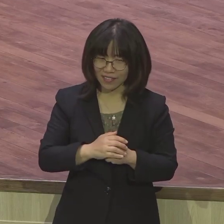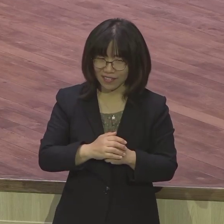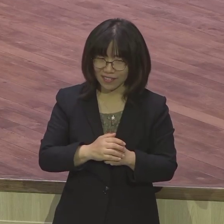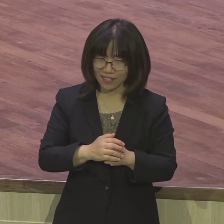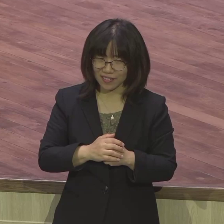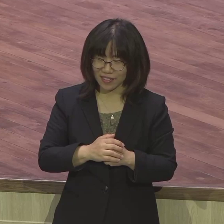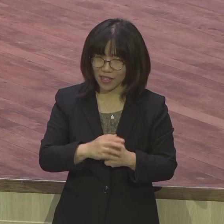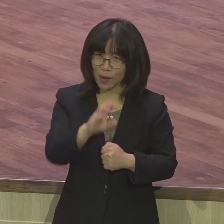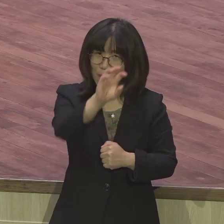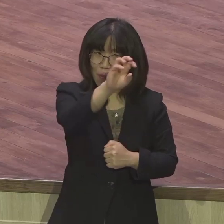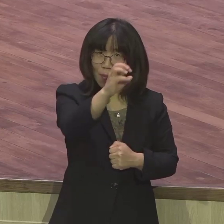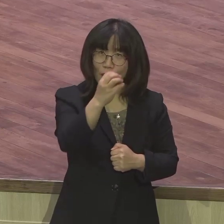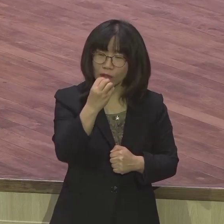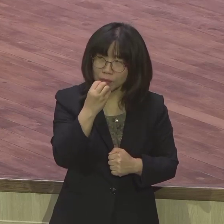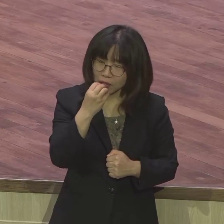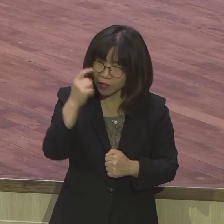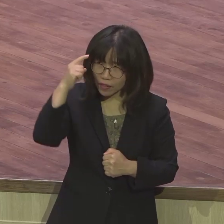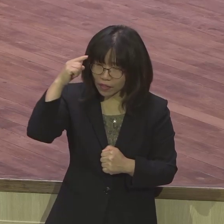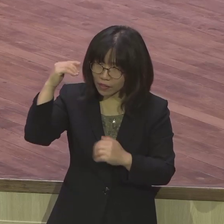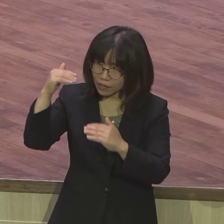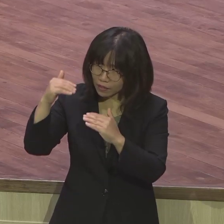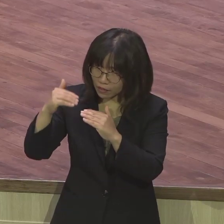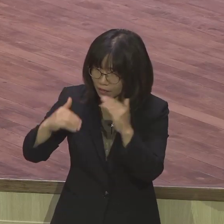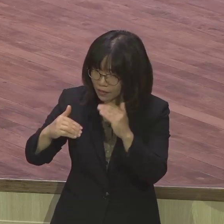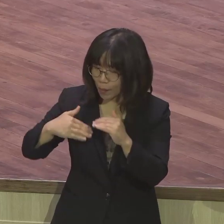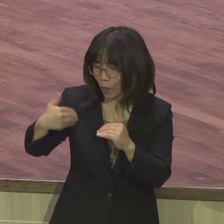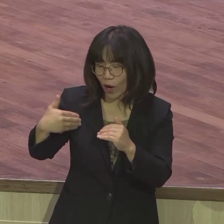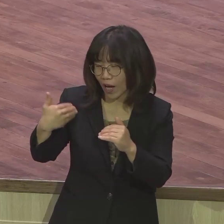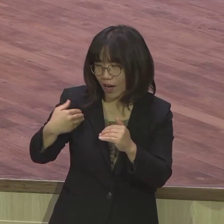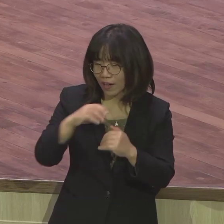된다고 생각 같은데 요 하면서 따먹었어요.